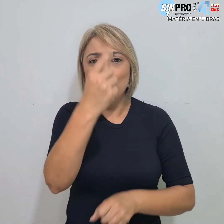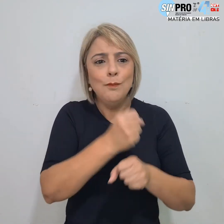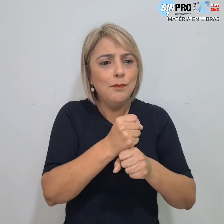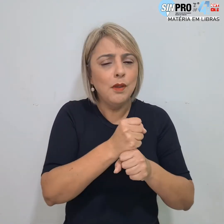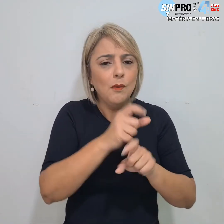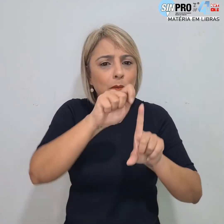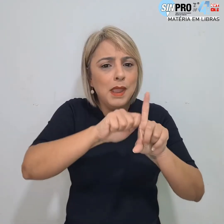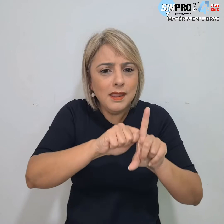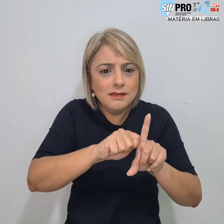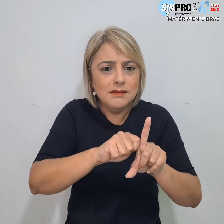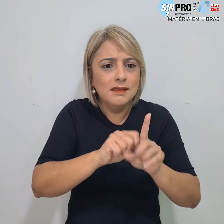não acontece.